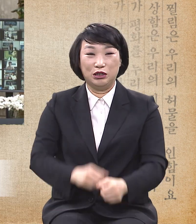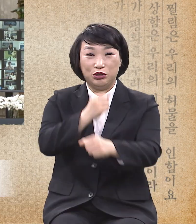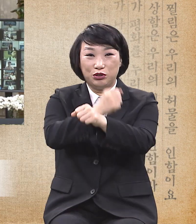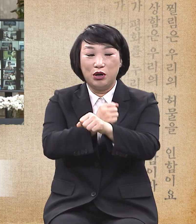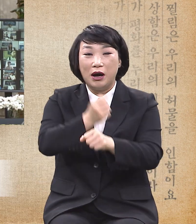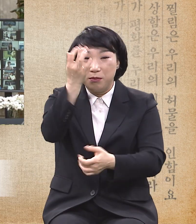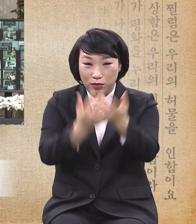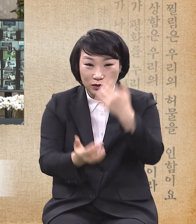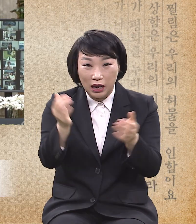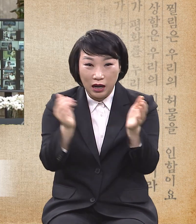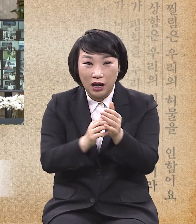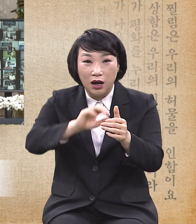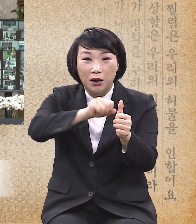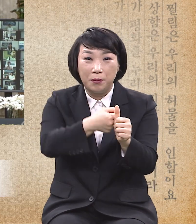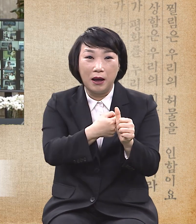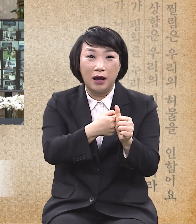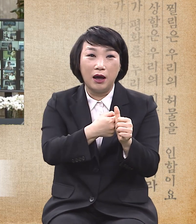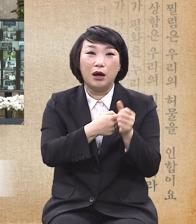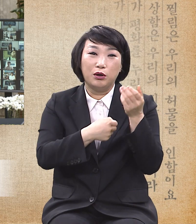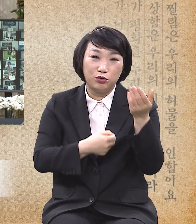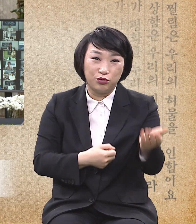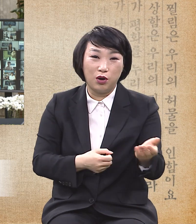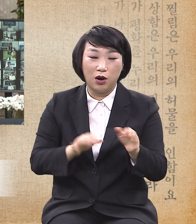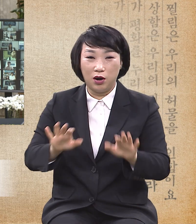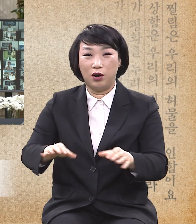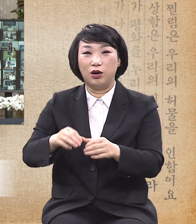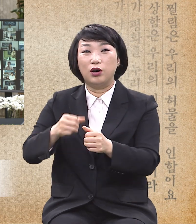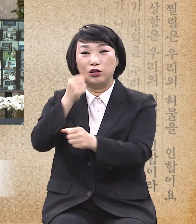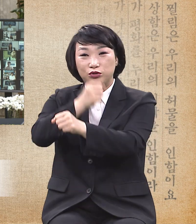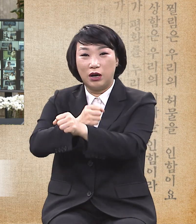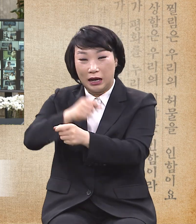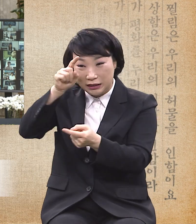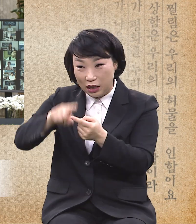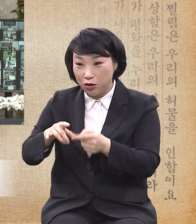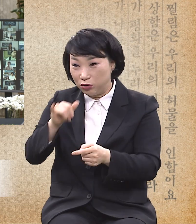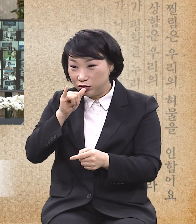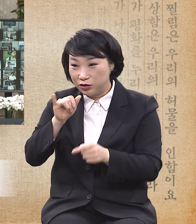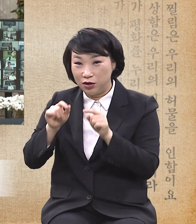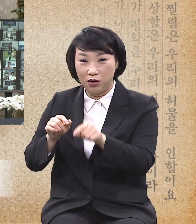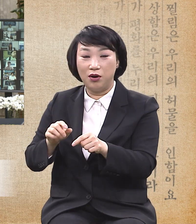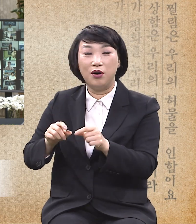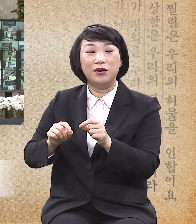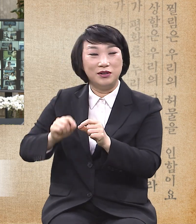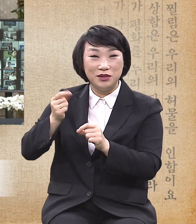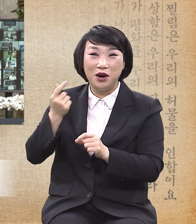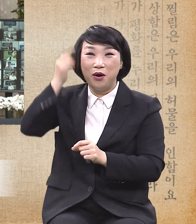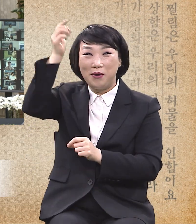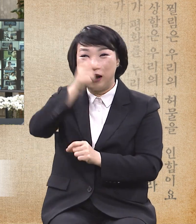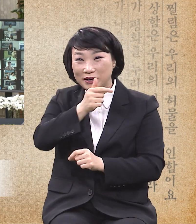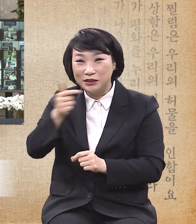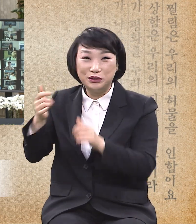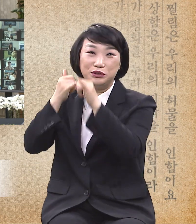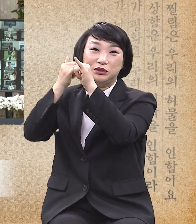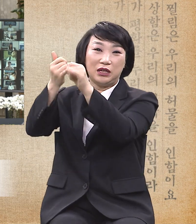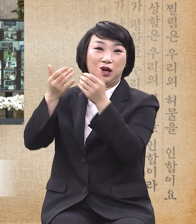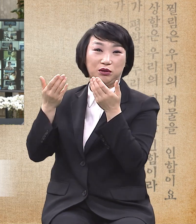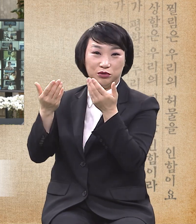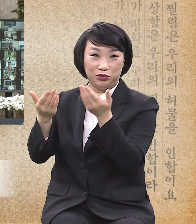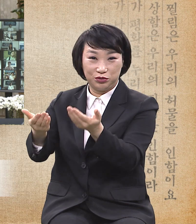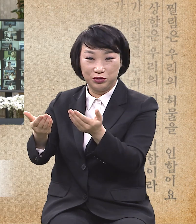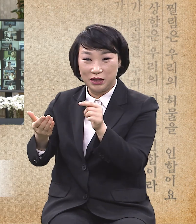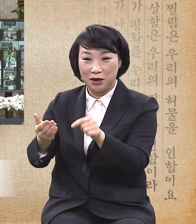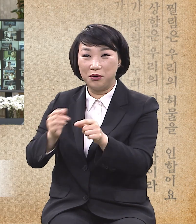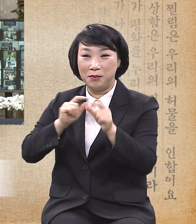공력이 불타면 해를 받을 것이오 공력이 그대로 존재하면 영광스러운 상을 얻는다고